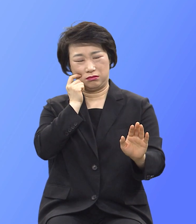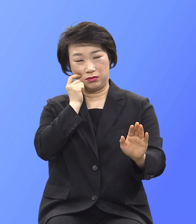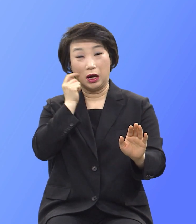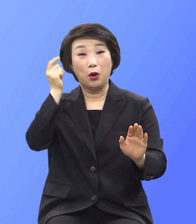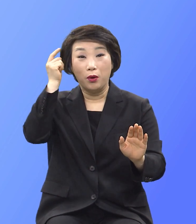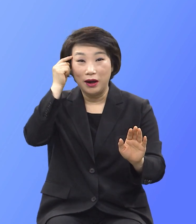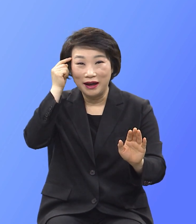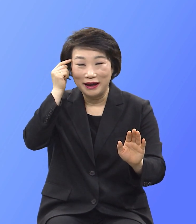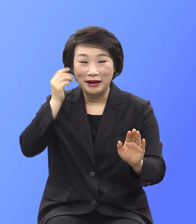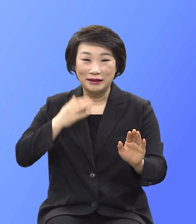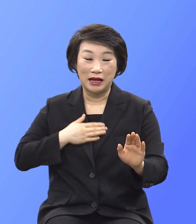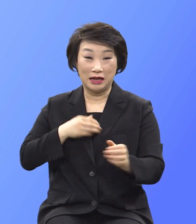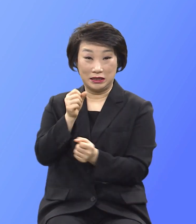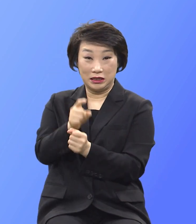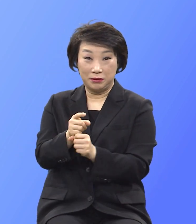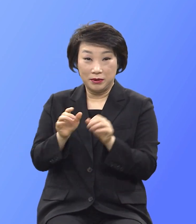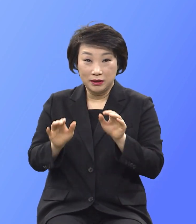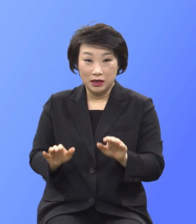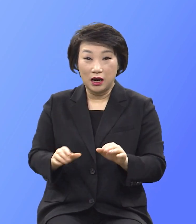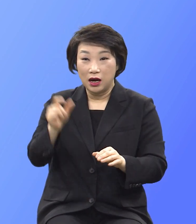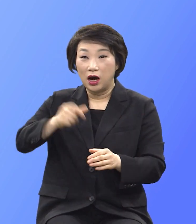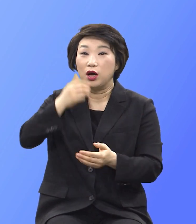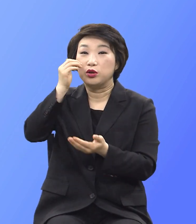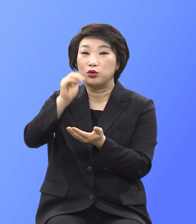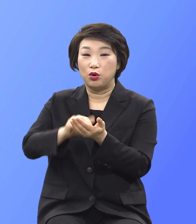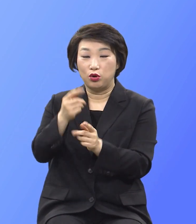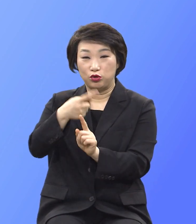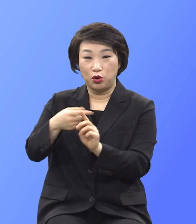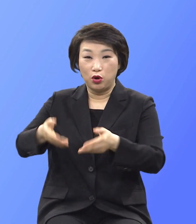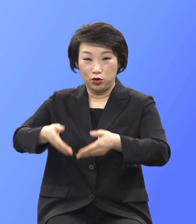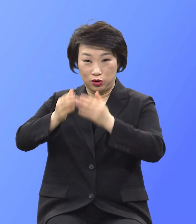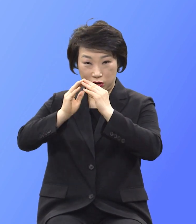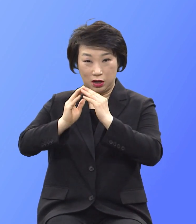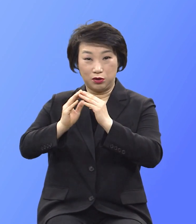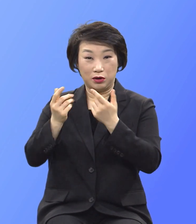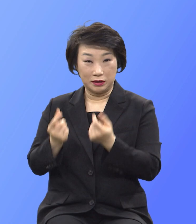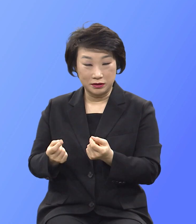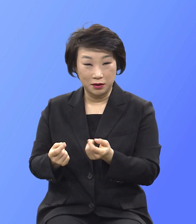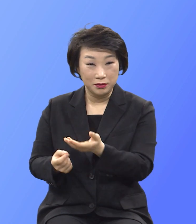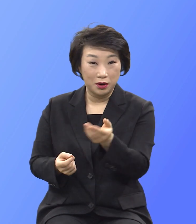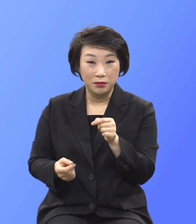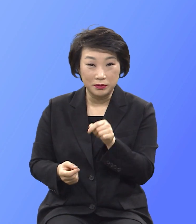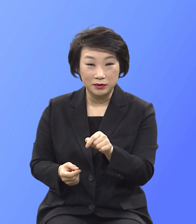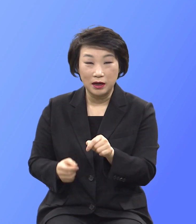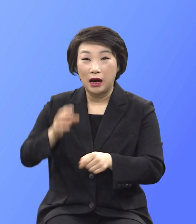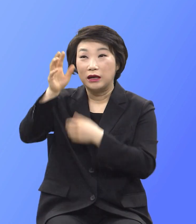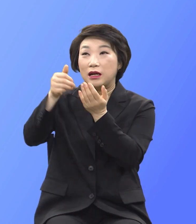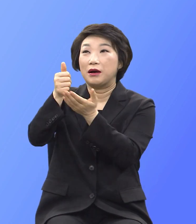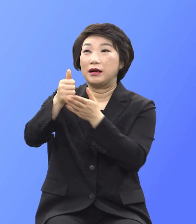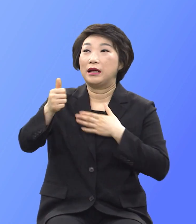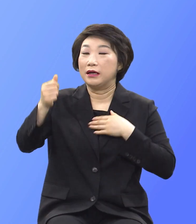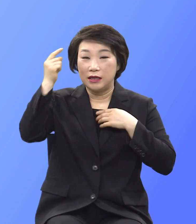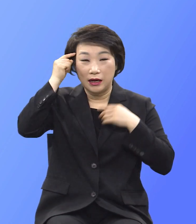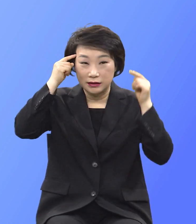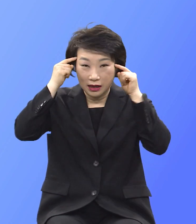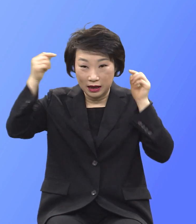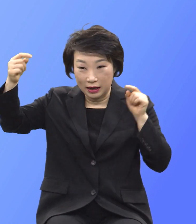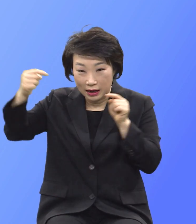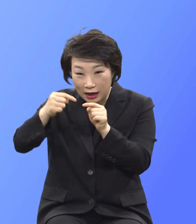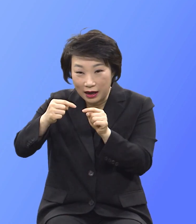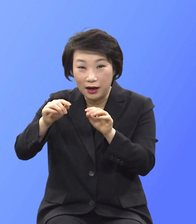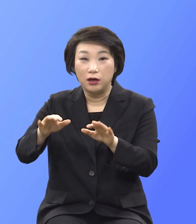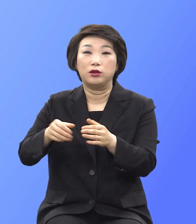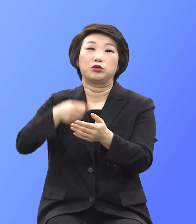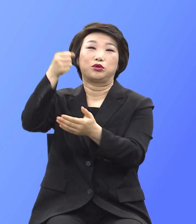것은 이미 반석 위에 세워진 교회와 같이 하나님과 생각을 같이